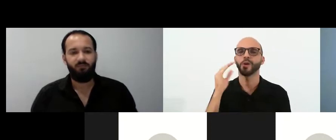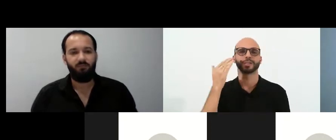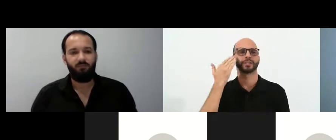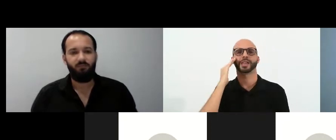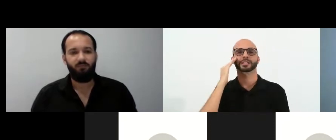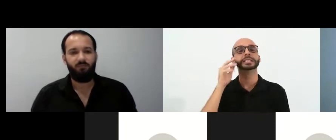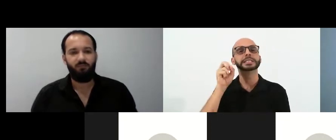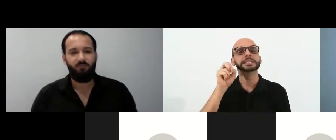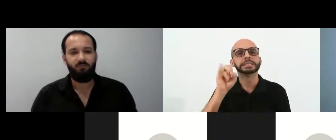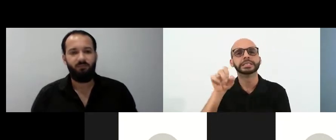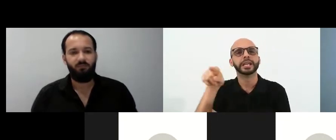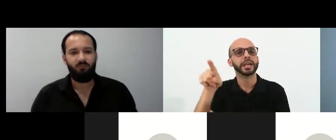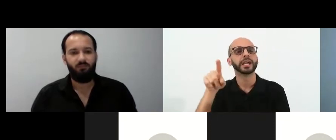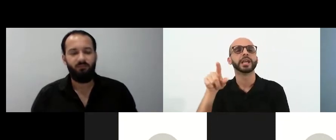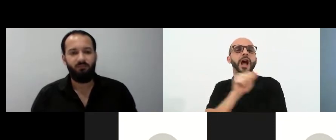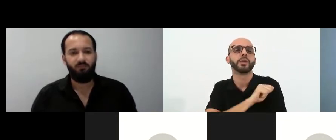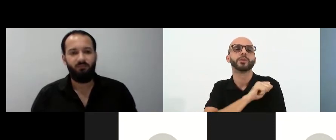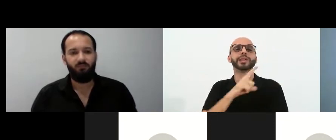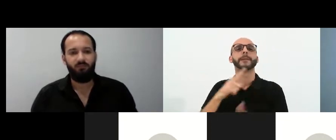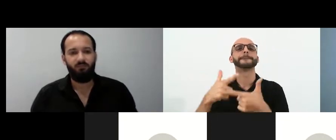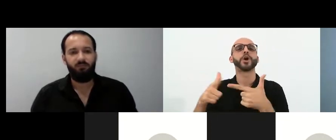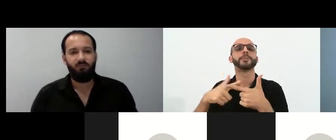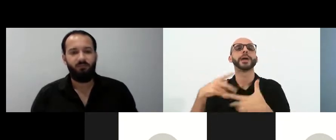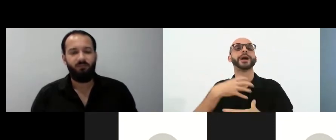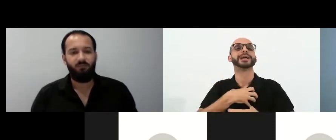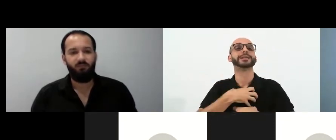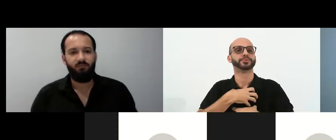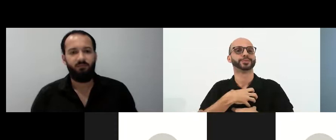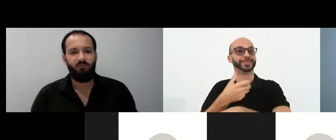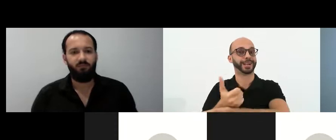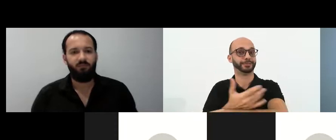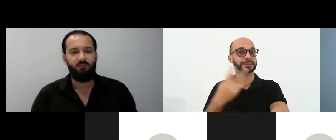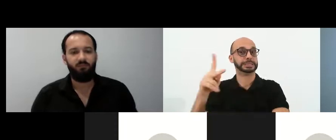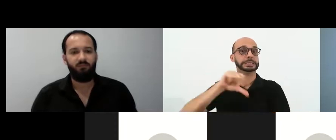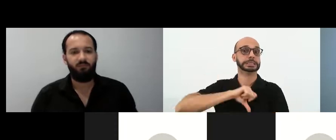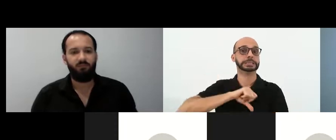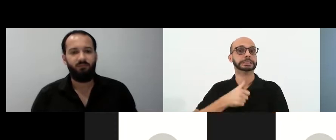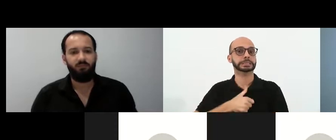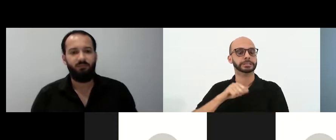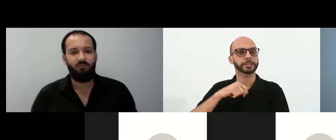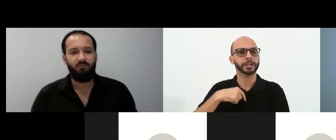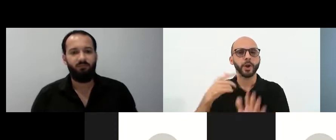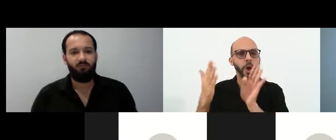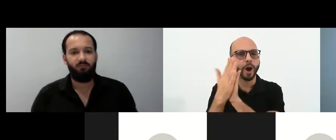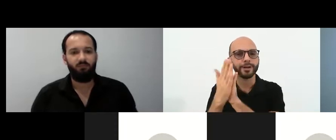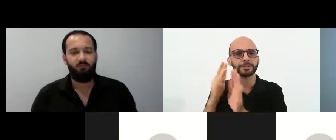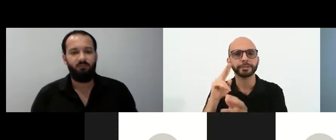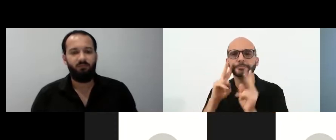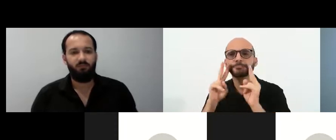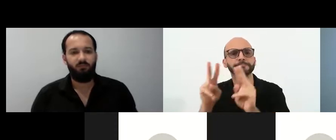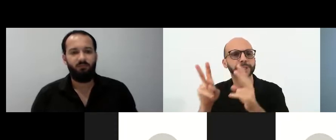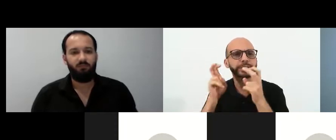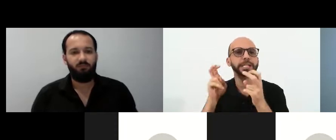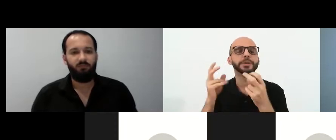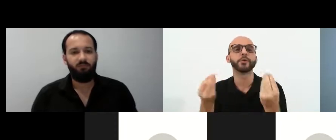de percepção do aluno, de entendimento dele e ver as problemáticas e as emoções. Então,